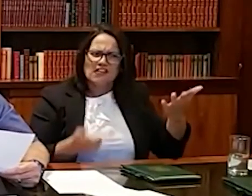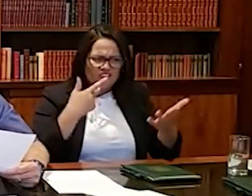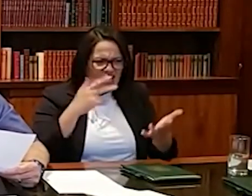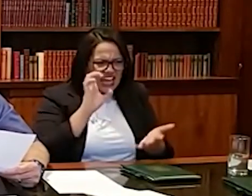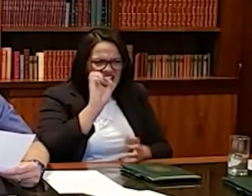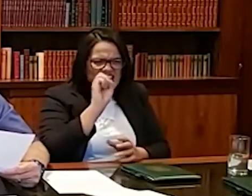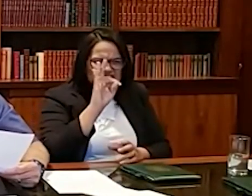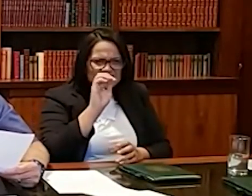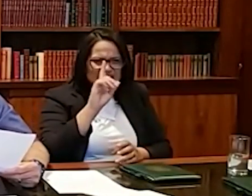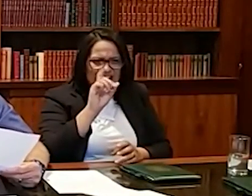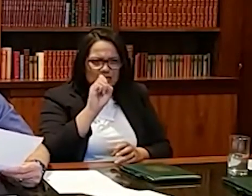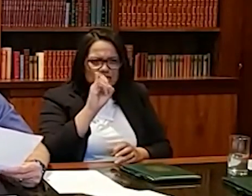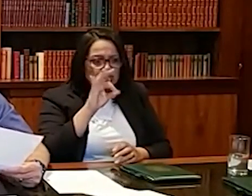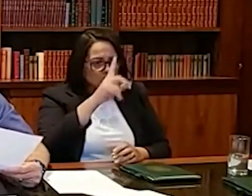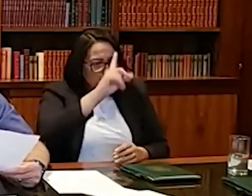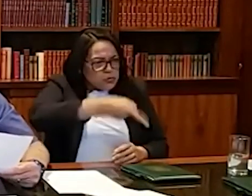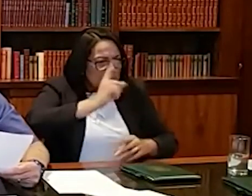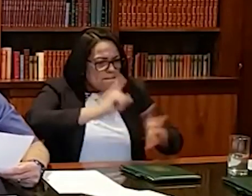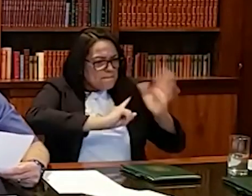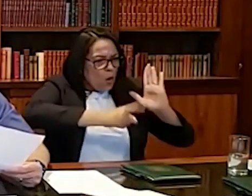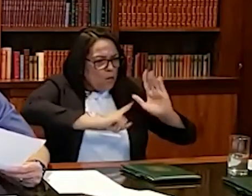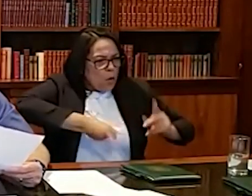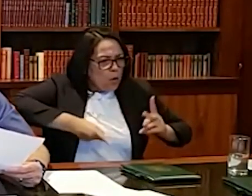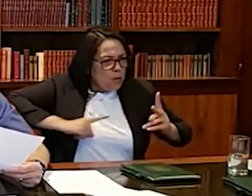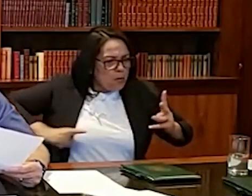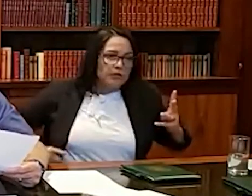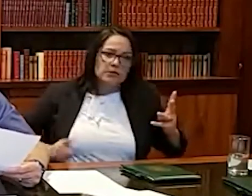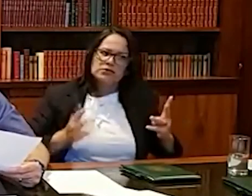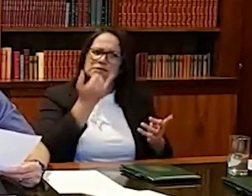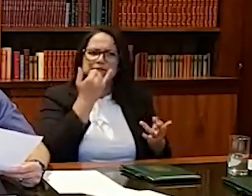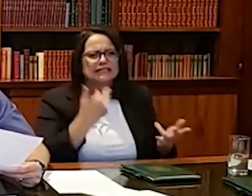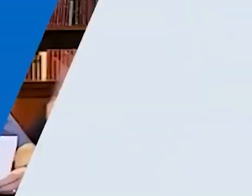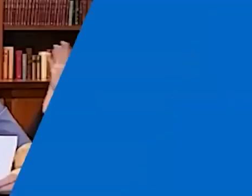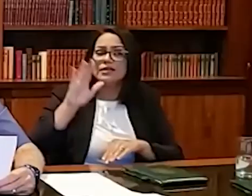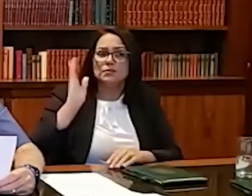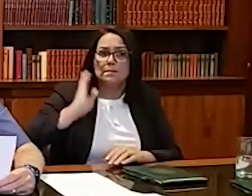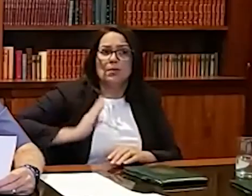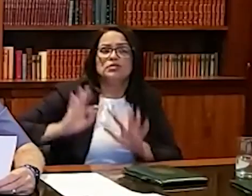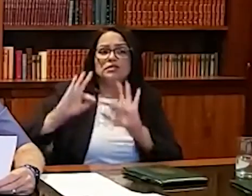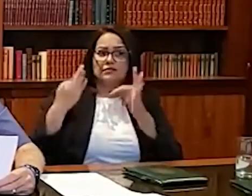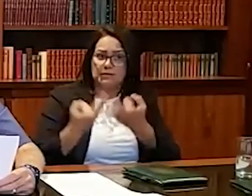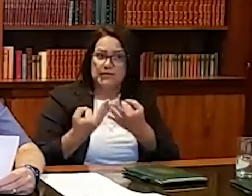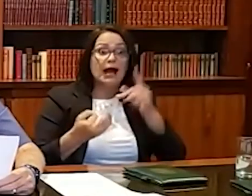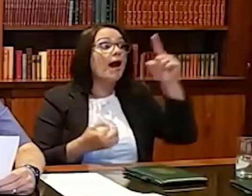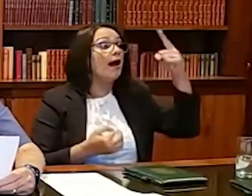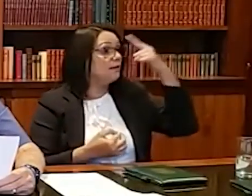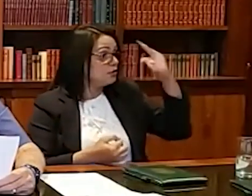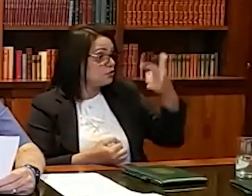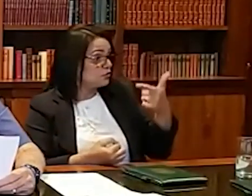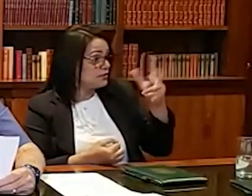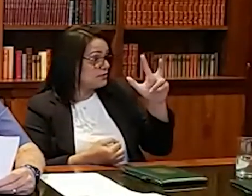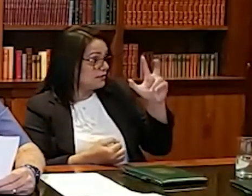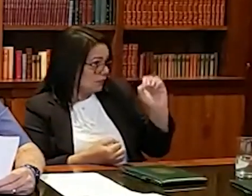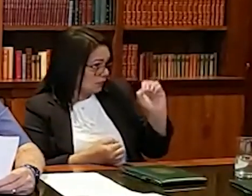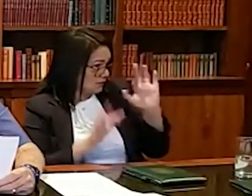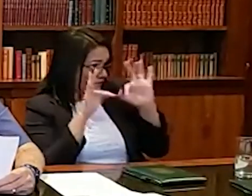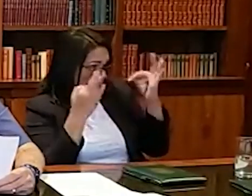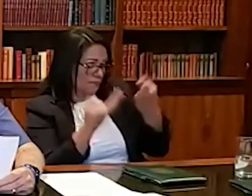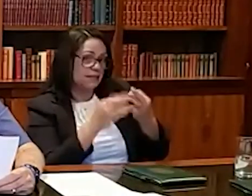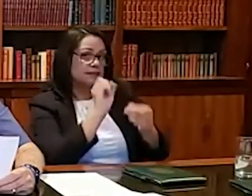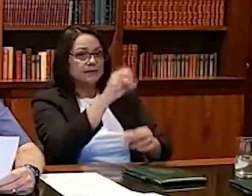para governadores e prefeitos isso realmente não dá para gente a dirigir ainda segundo bolsonaro